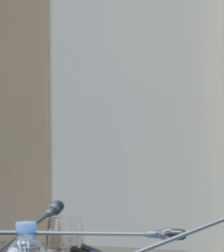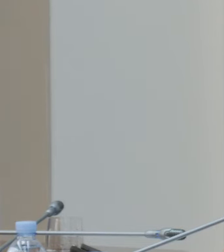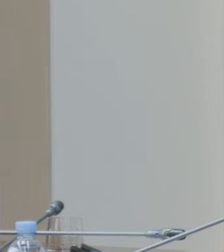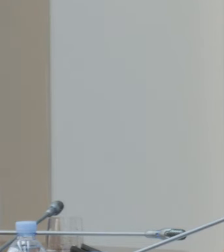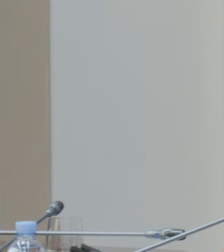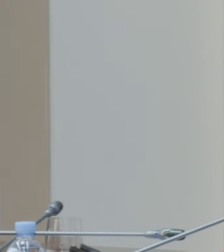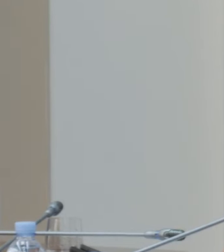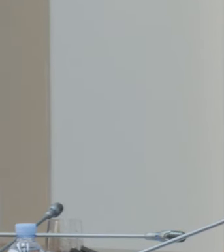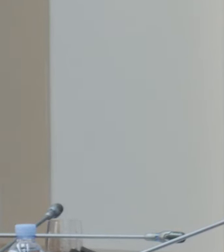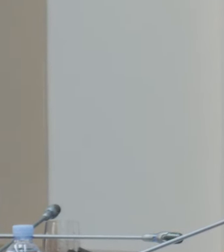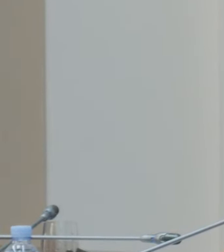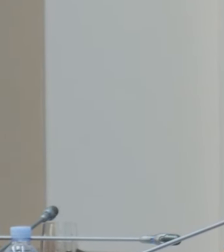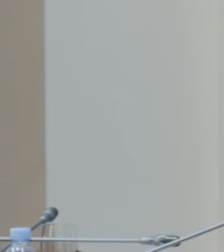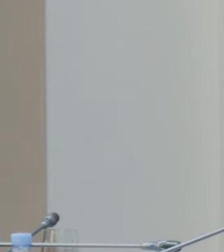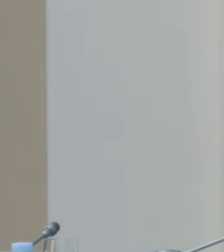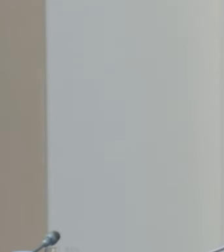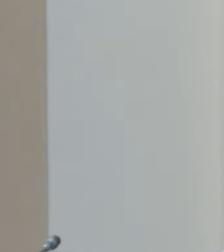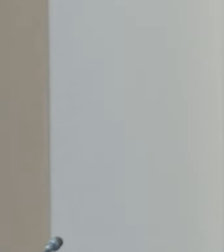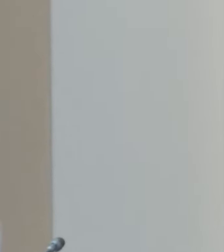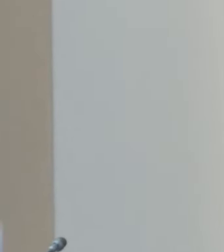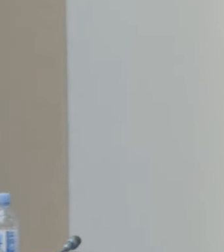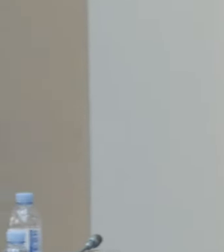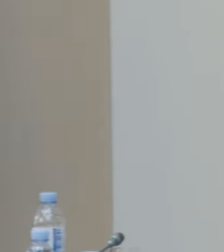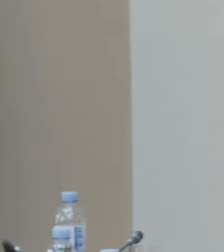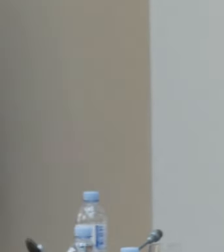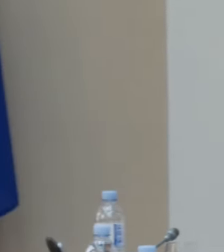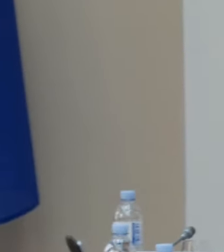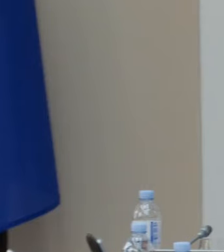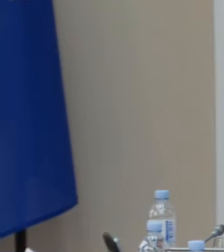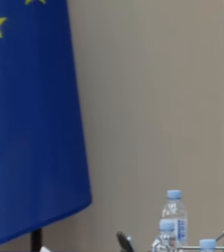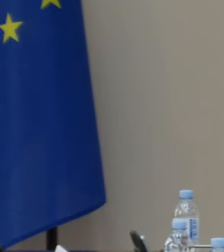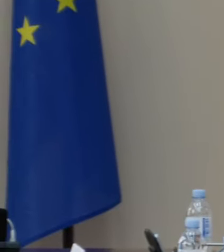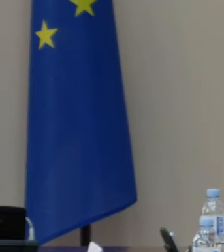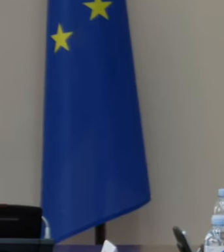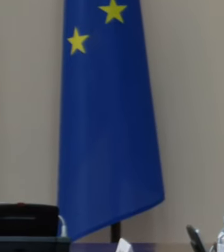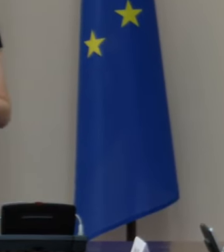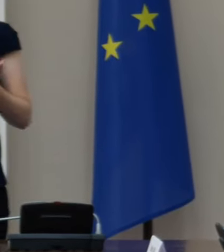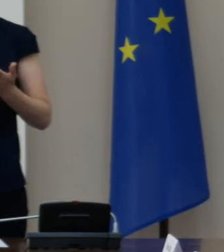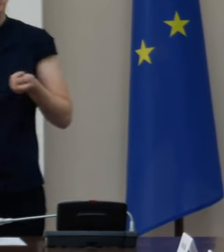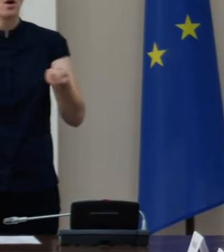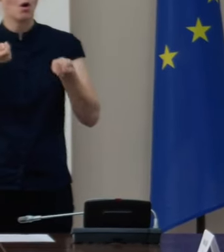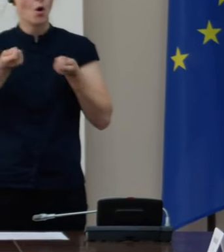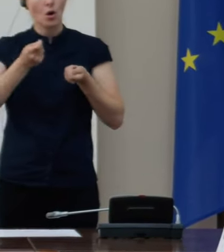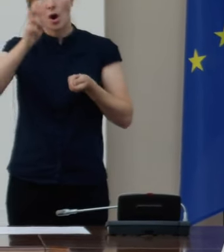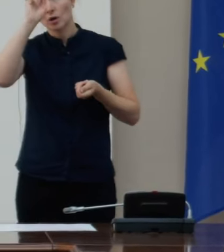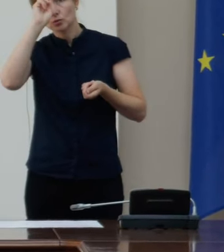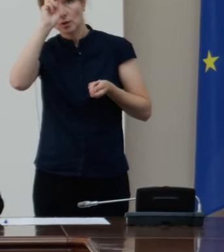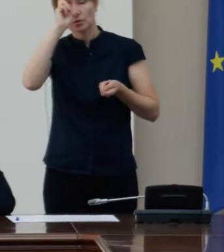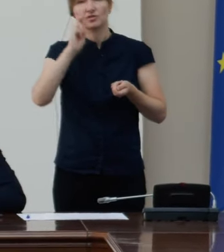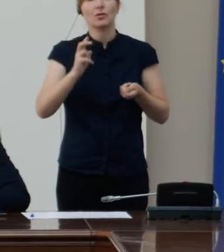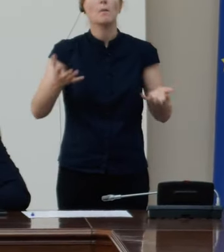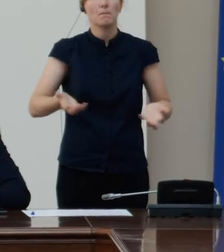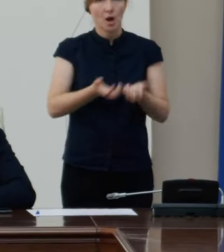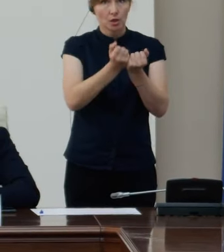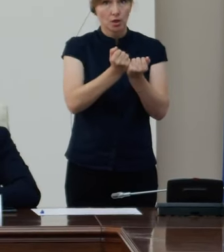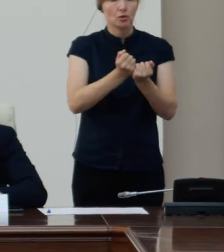zilnic în AVE Copii și cu echipa de la AVE Copii și care susțin autoritățile și colegii noștri